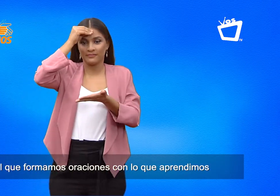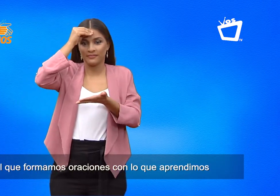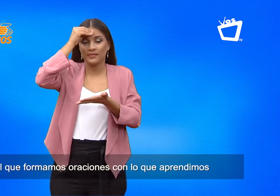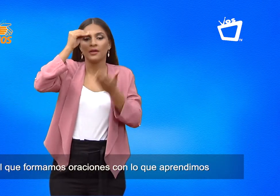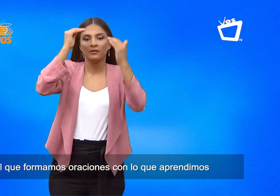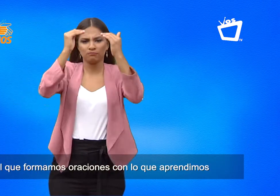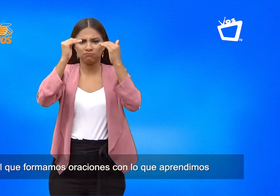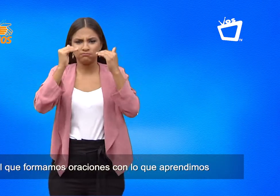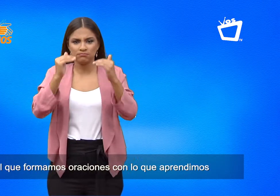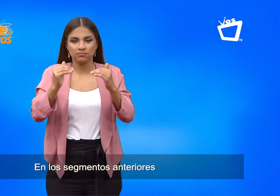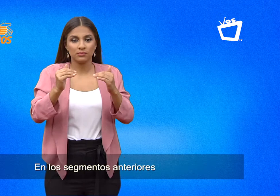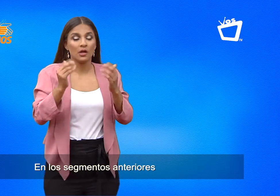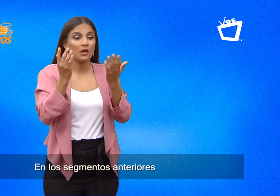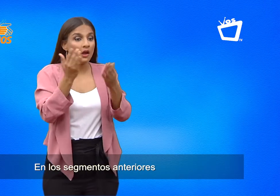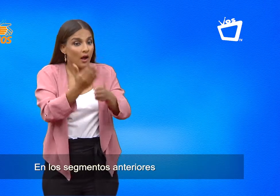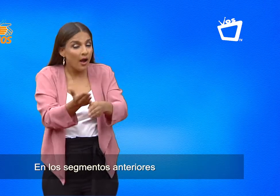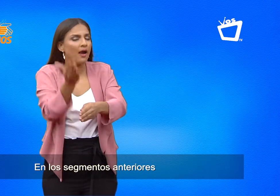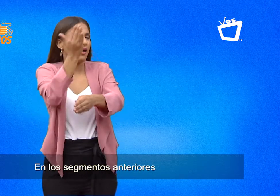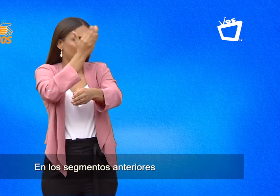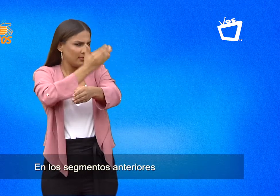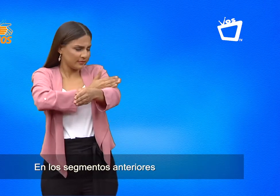que aprendimos en los segmentos anteriores.